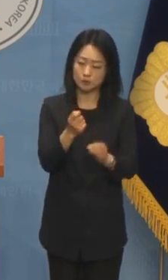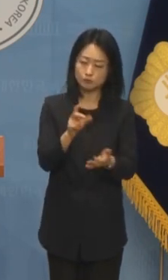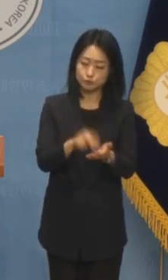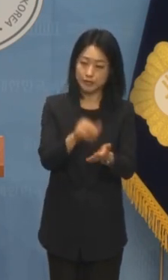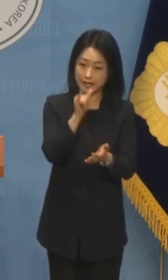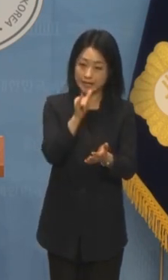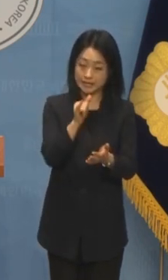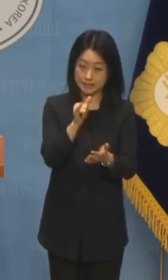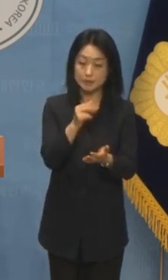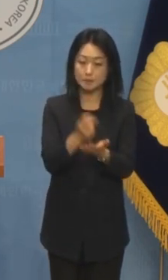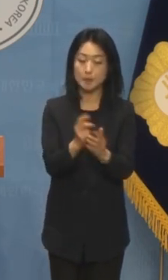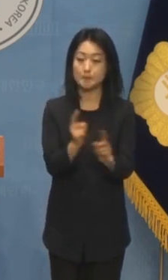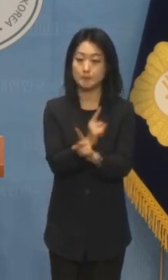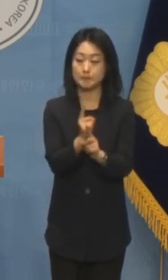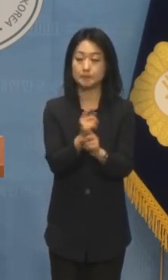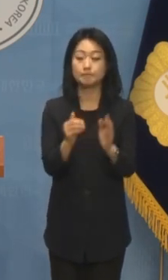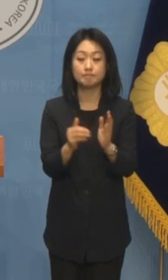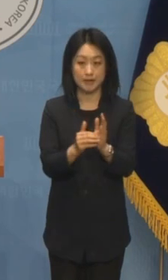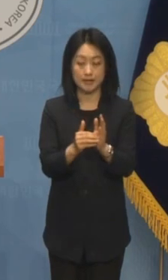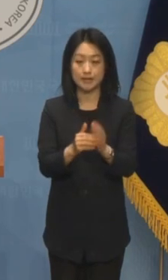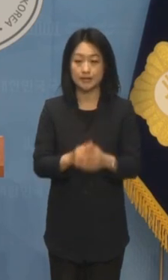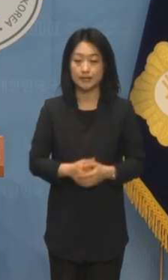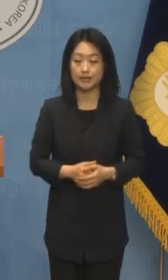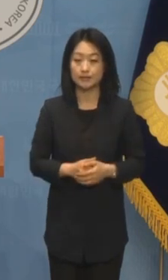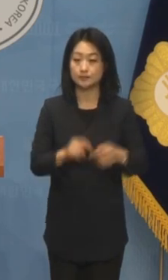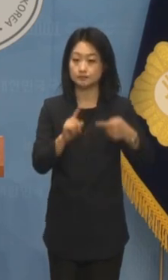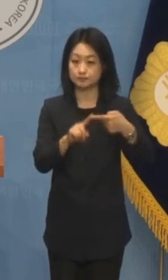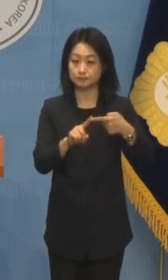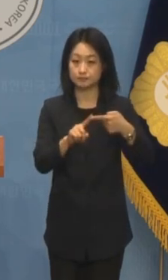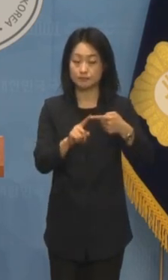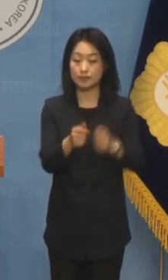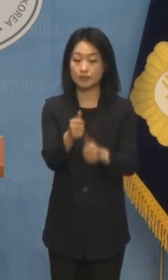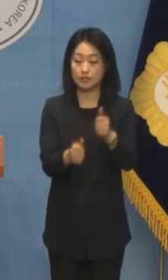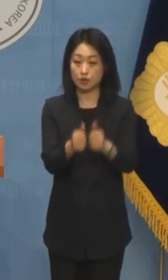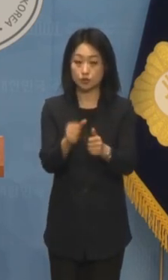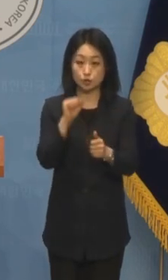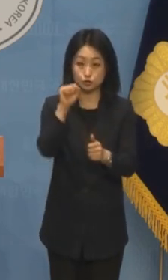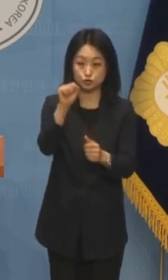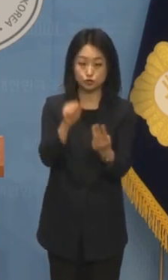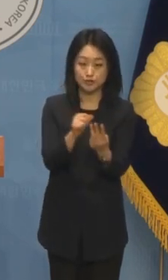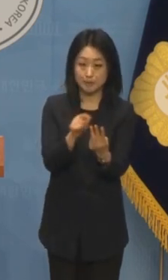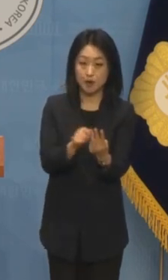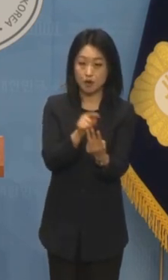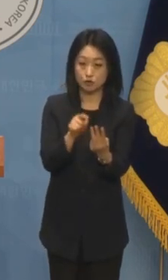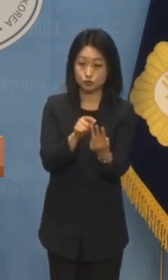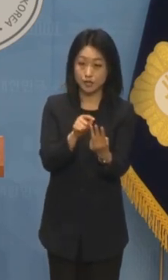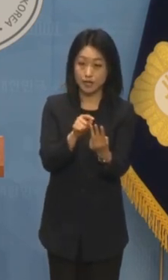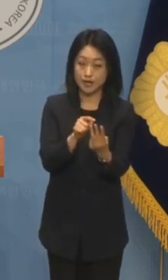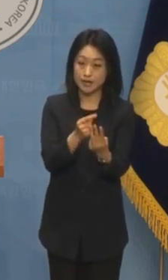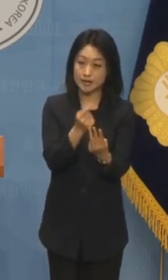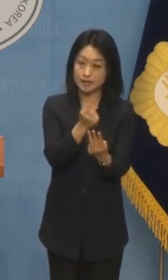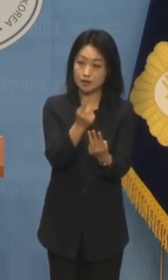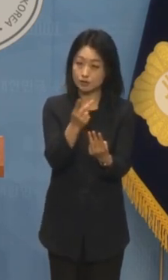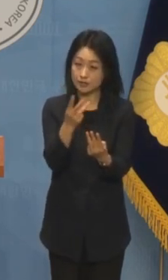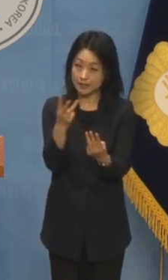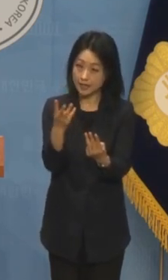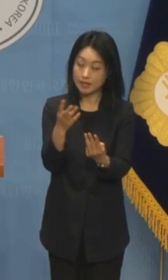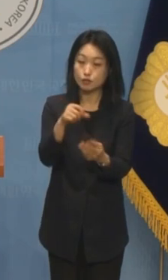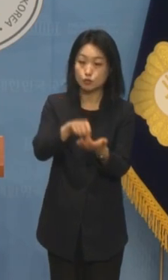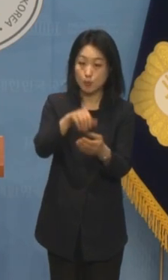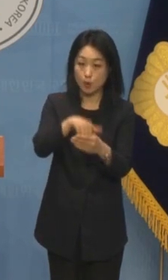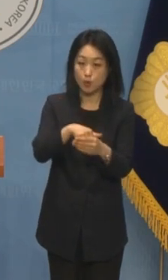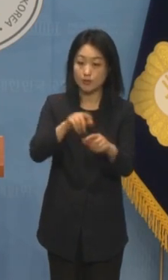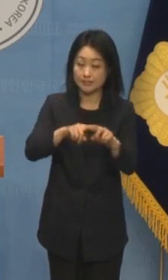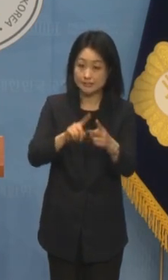규정을 정비했습니다 첫째 경선 후보가 3인 이상일 경우 선호 투표 또는 결선